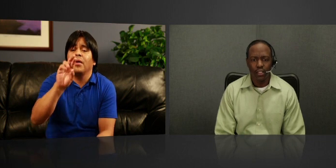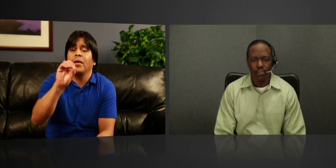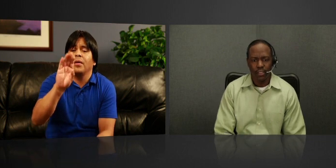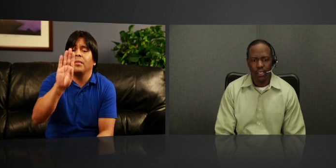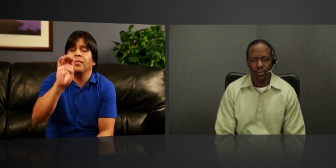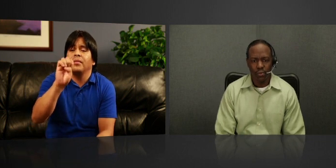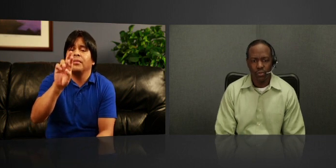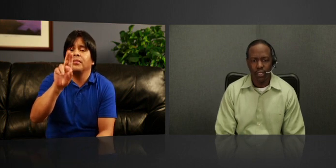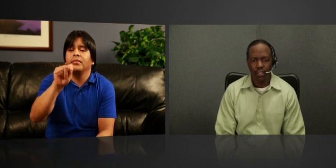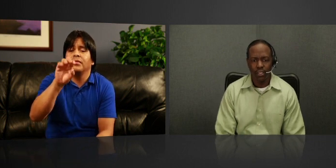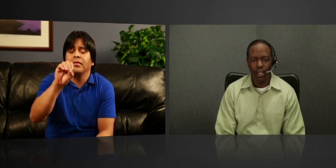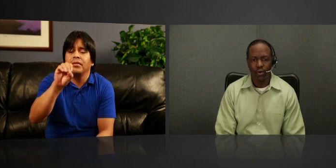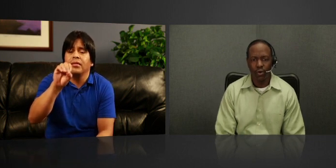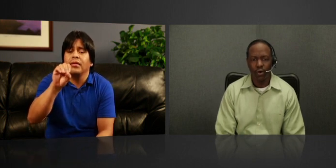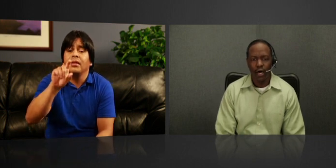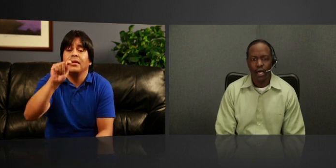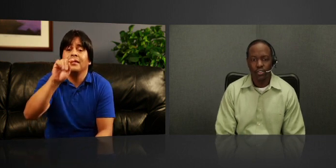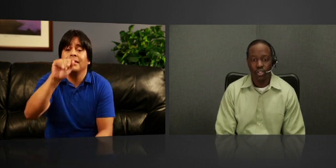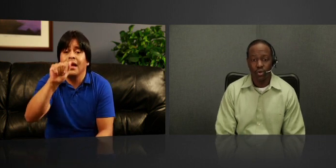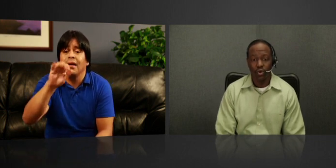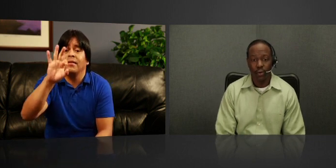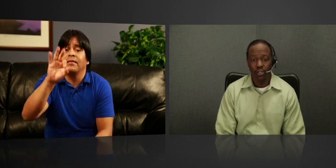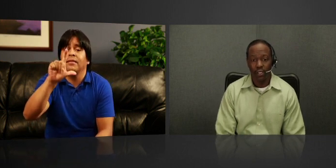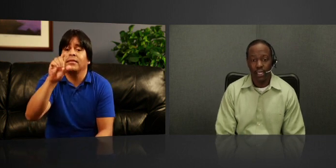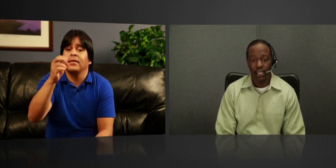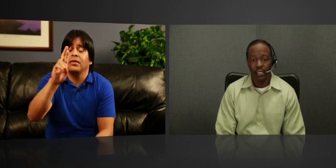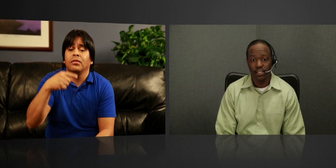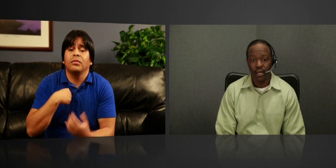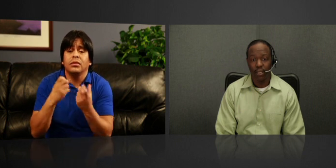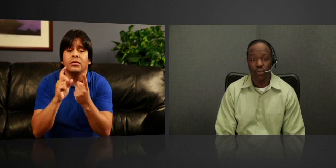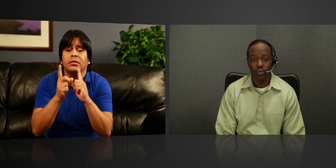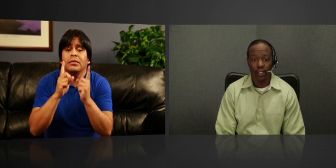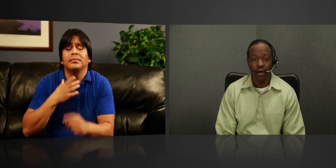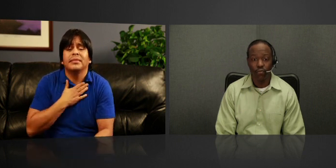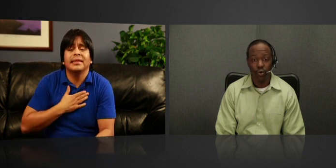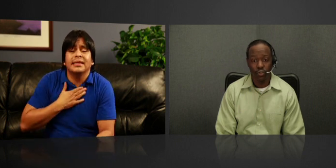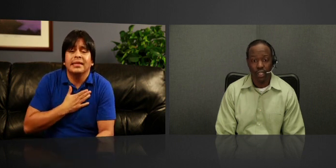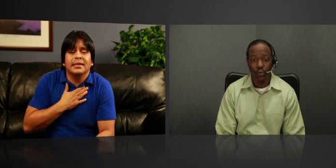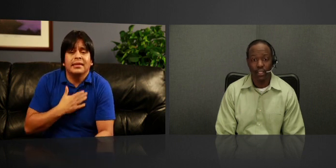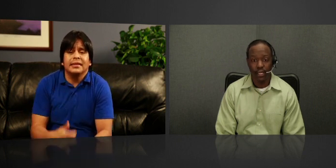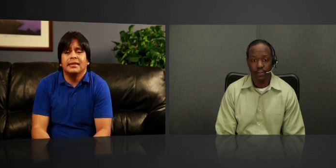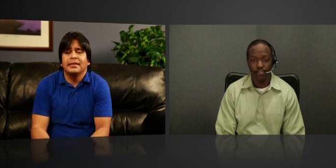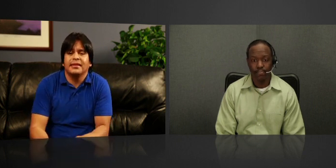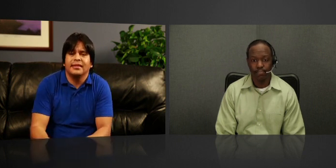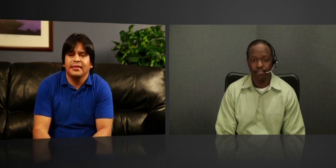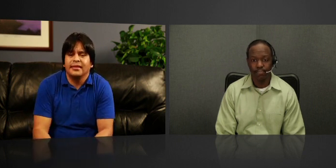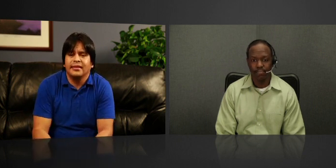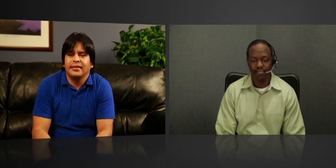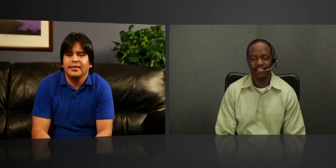soy intérprete 123 y tengo al señor Roberto en la línea él desea hablar con su tía flor se encuentra